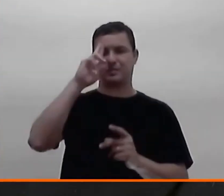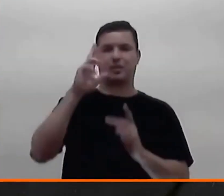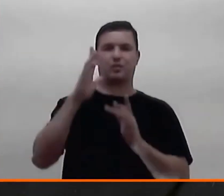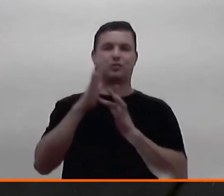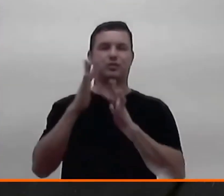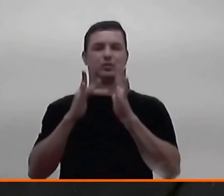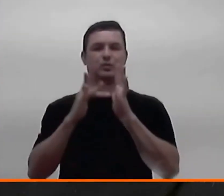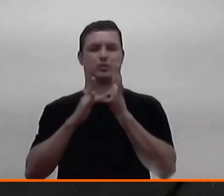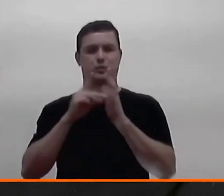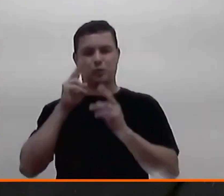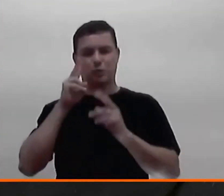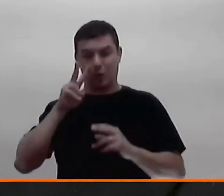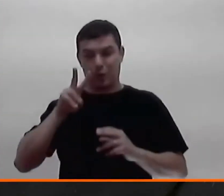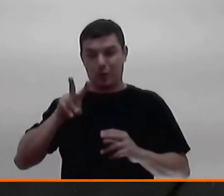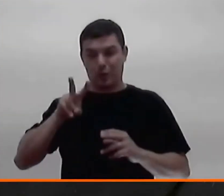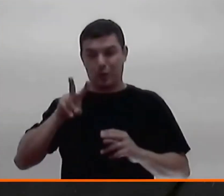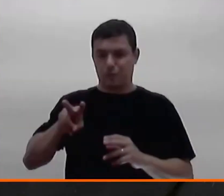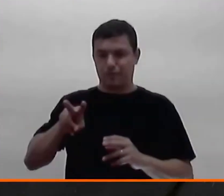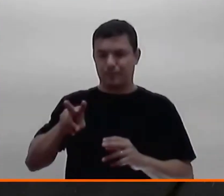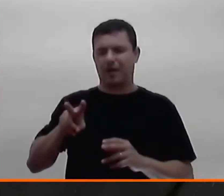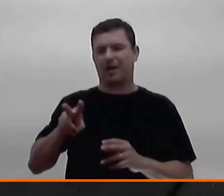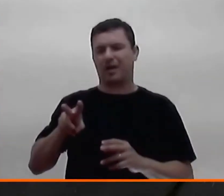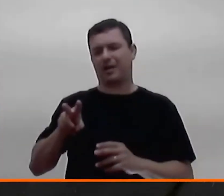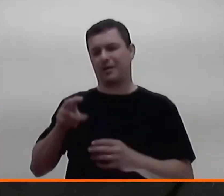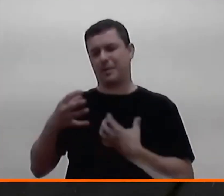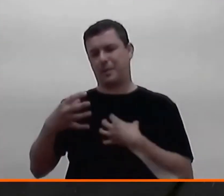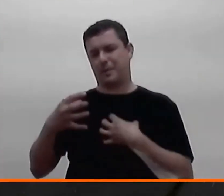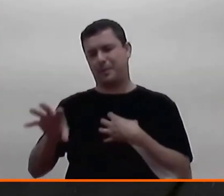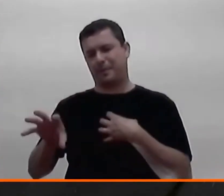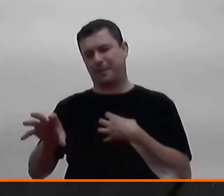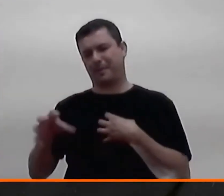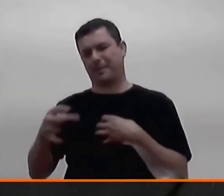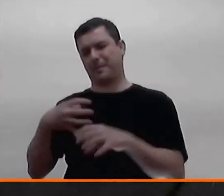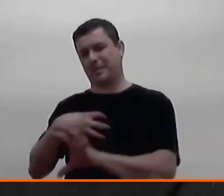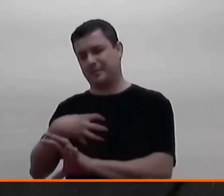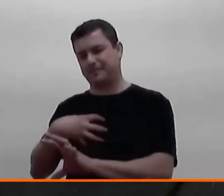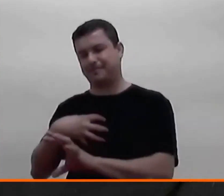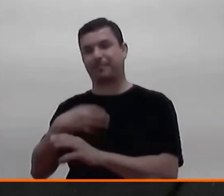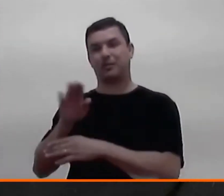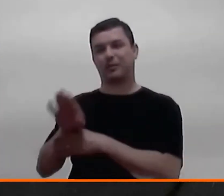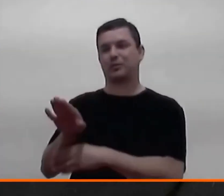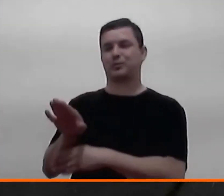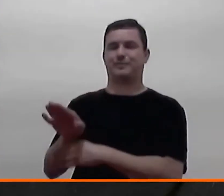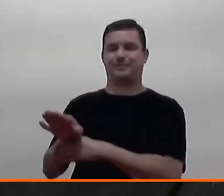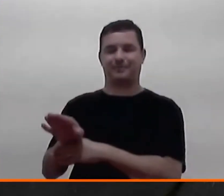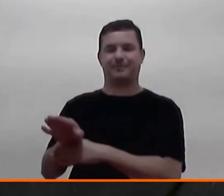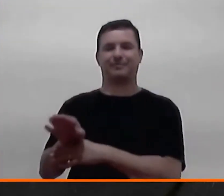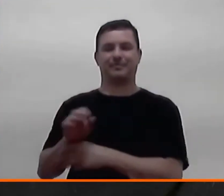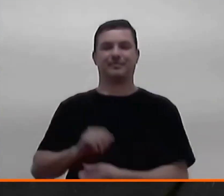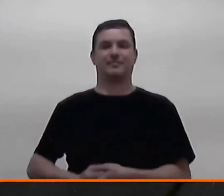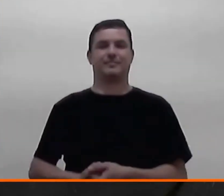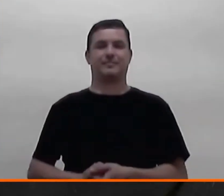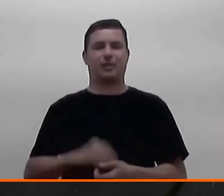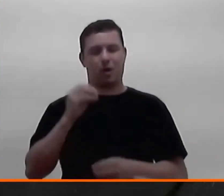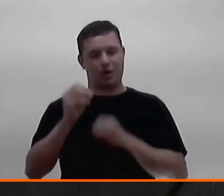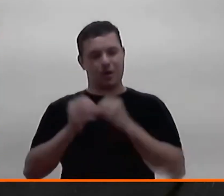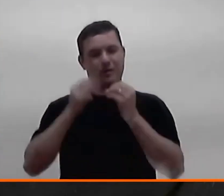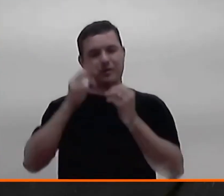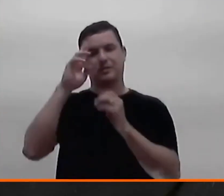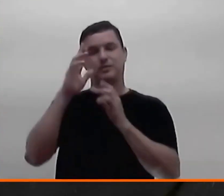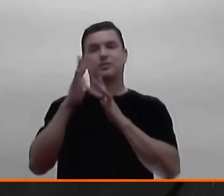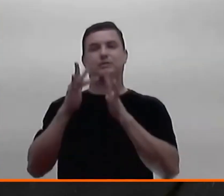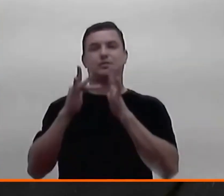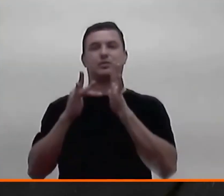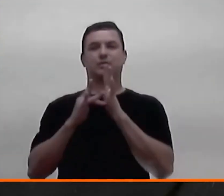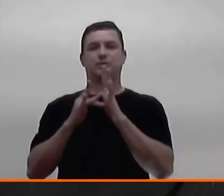O Senhor se compadeceu de nós. Oh, Senhor Jesus. Alguém